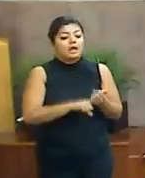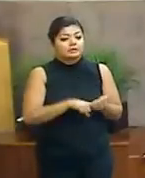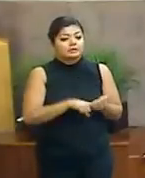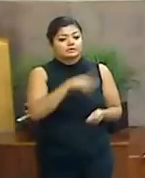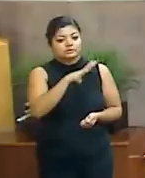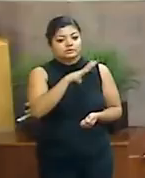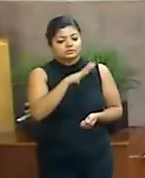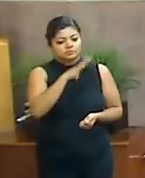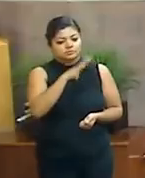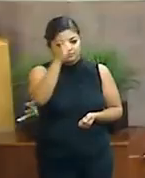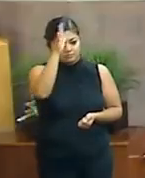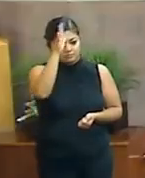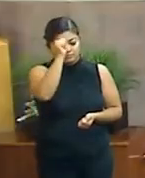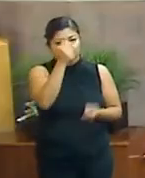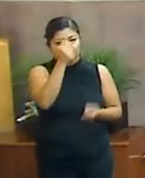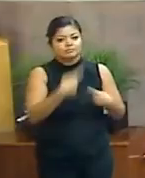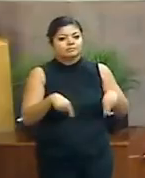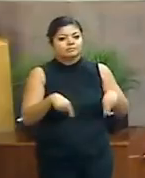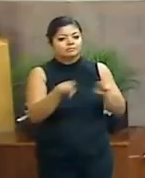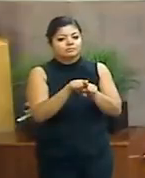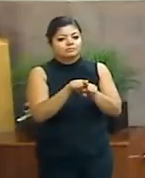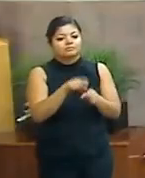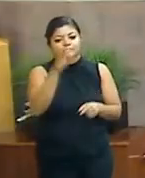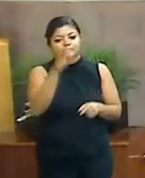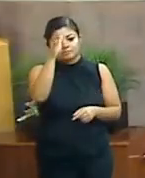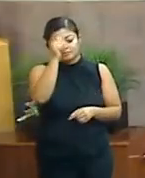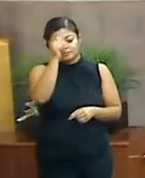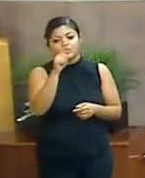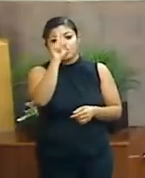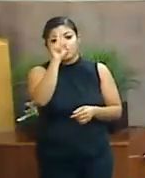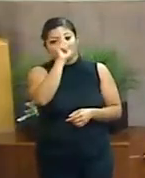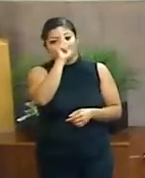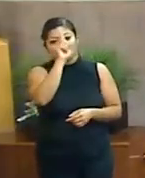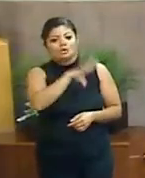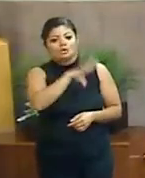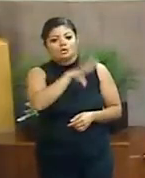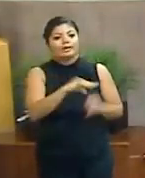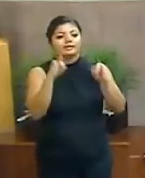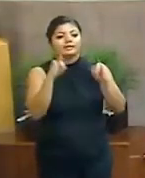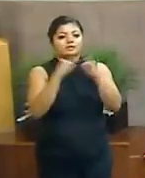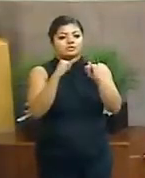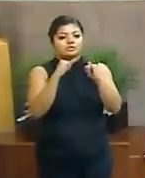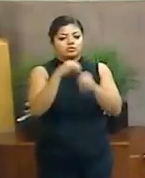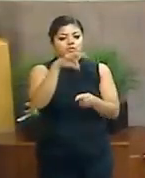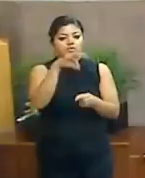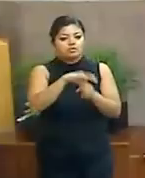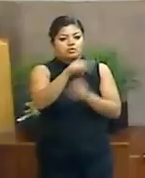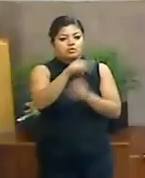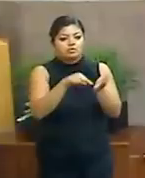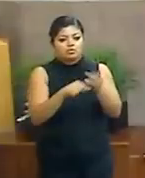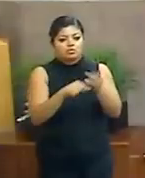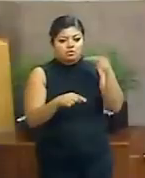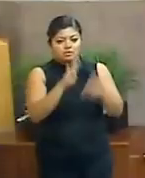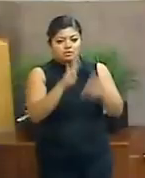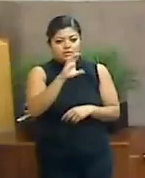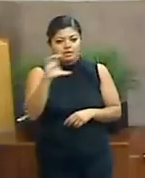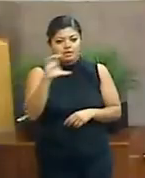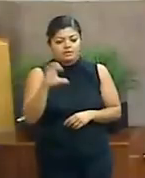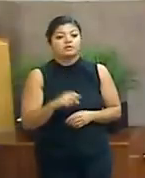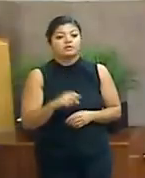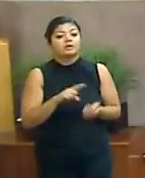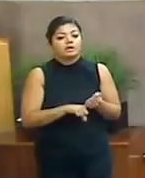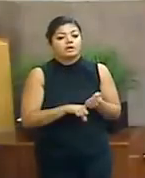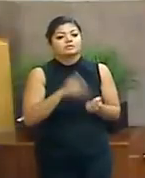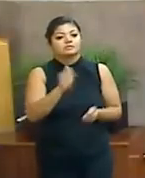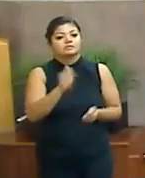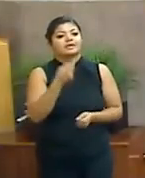animó al dictado de medidas cautelares ordenadas por el consejo general del instituto electoral del gran apellido entidad federativa derivado de